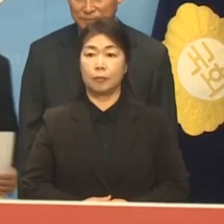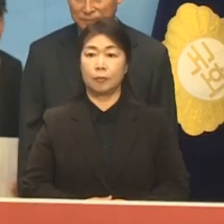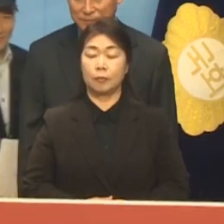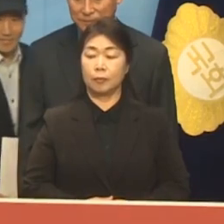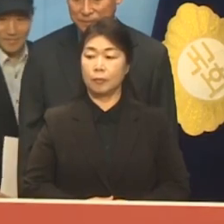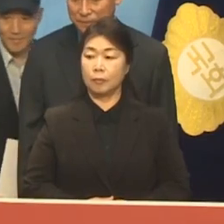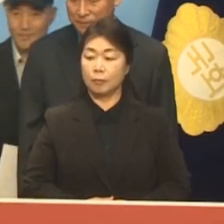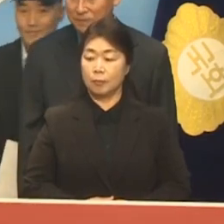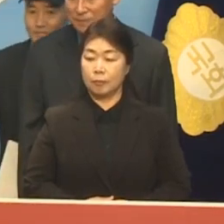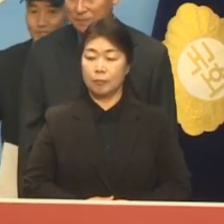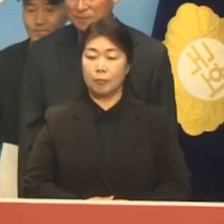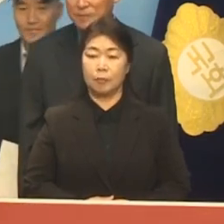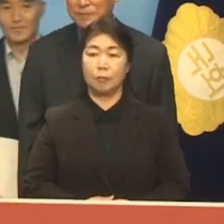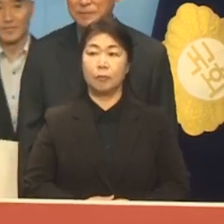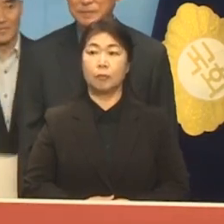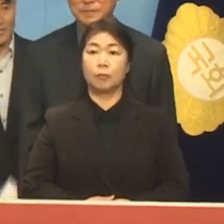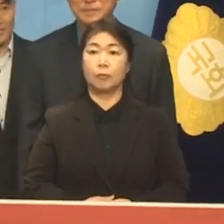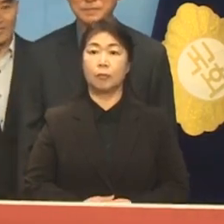제가